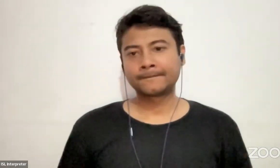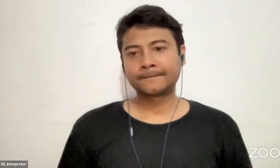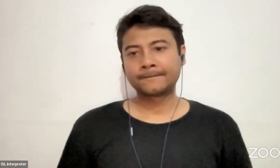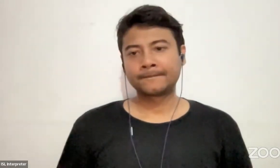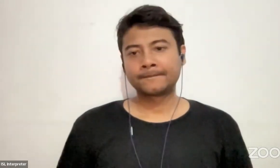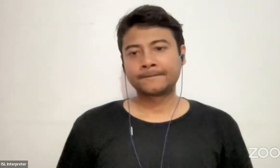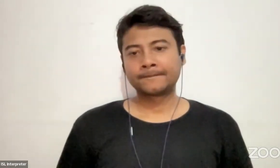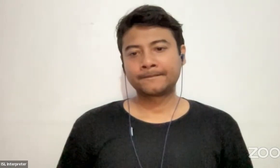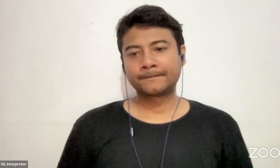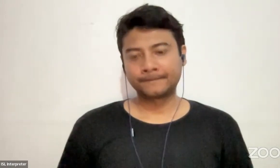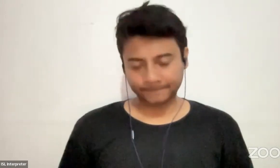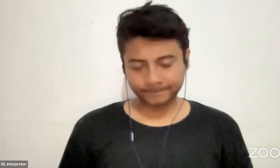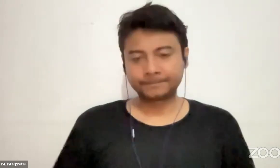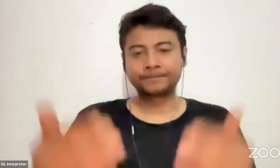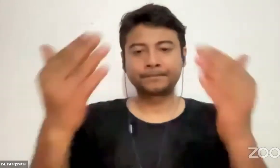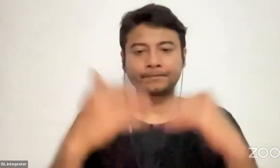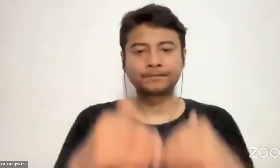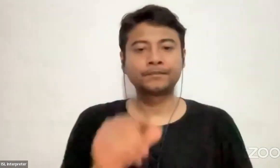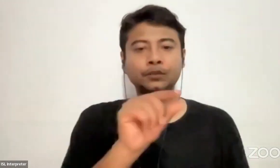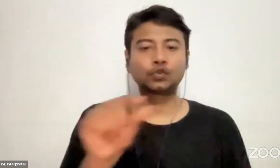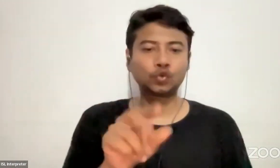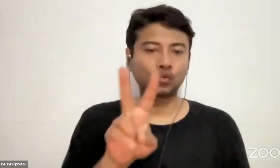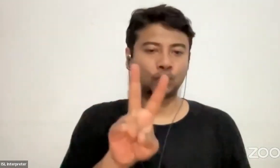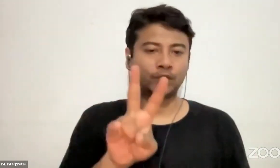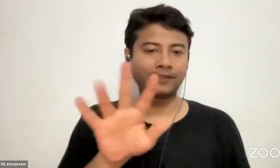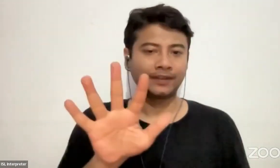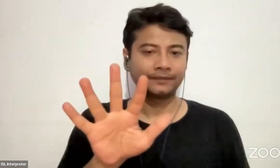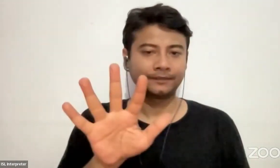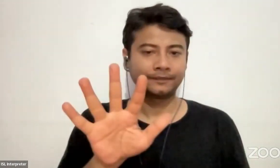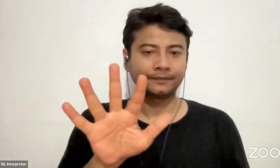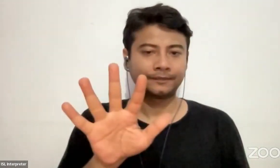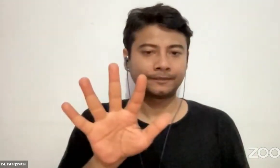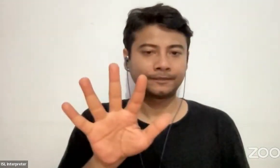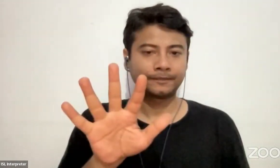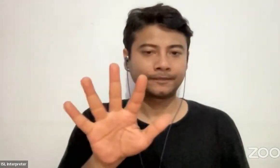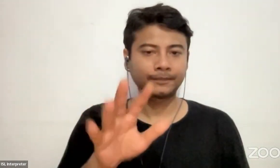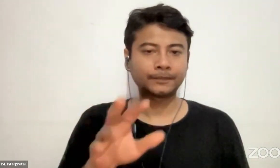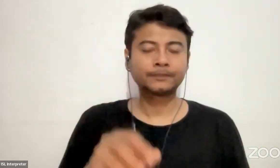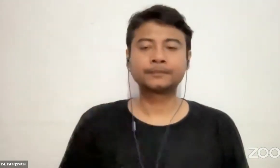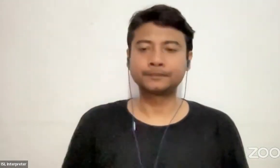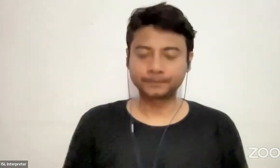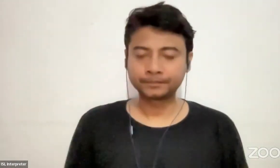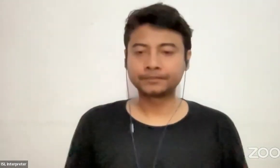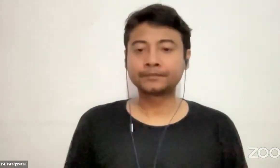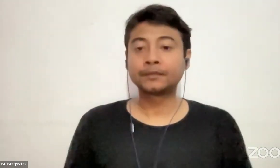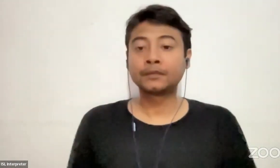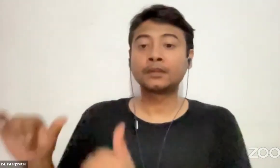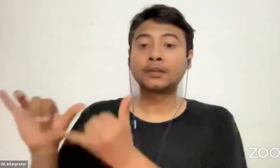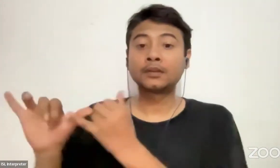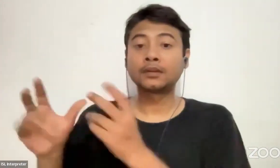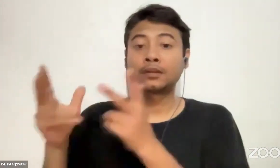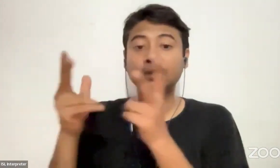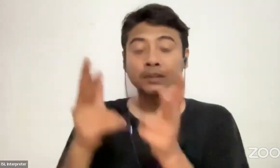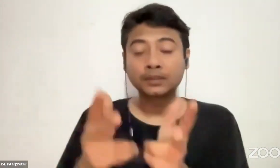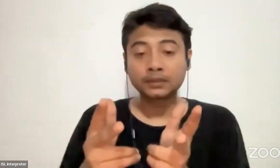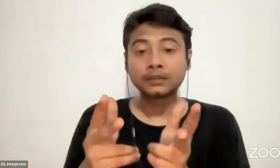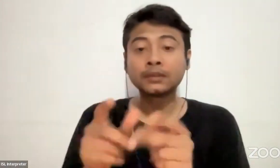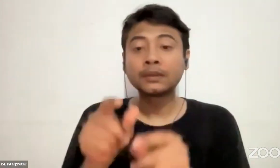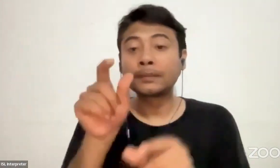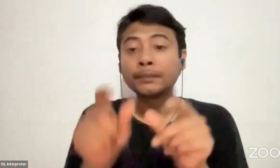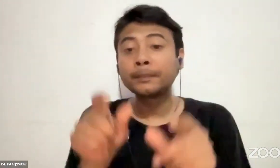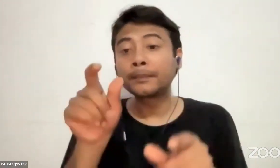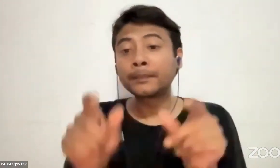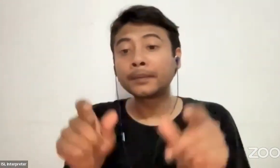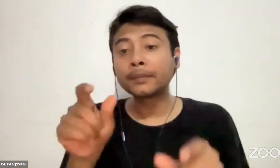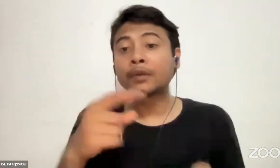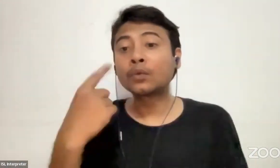और भगवान 25वें श्लोक में आगे बता रहे हैं कि मैं मूर्ख और अल्पज्ञों के लिए, जिनका ज्ञान